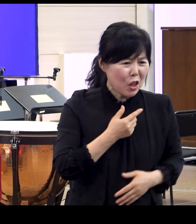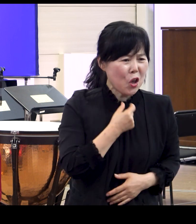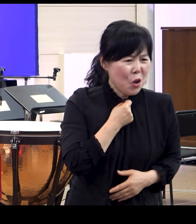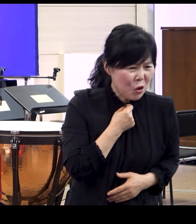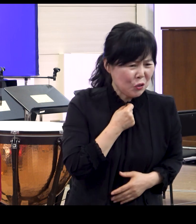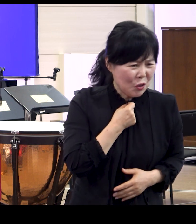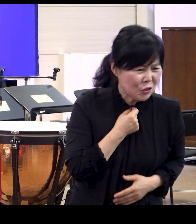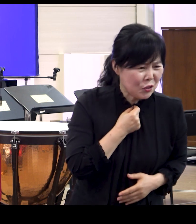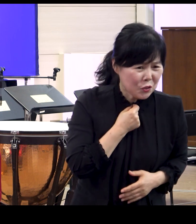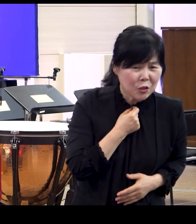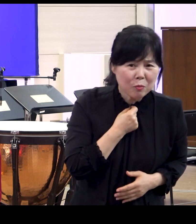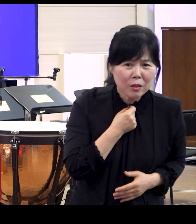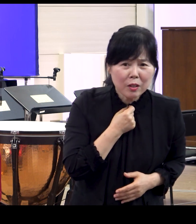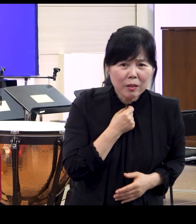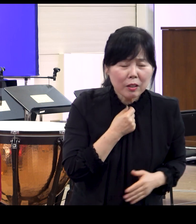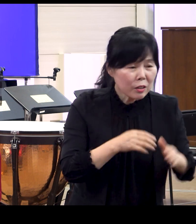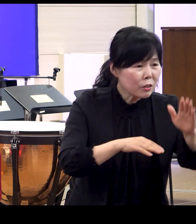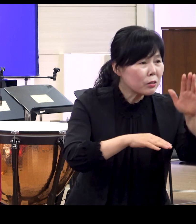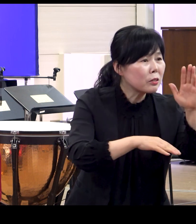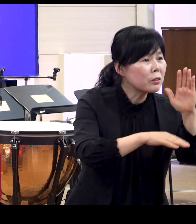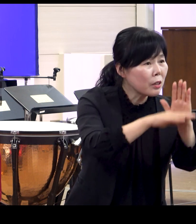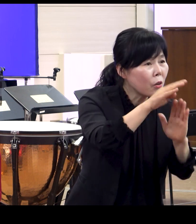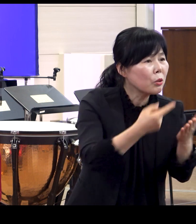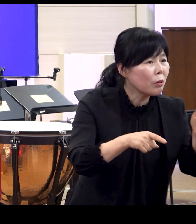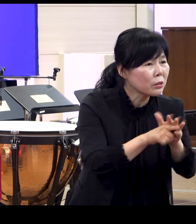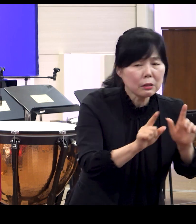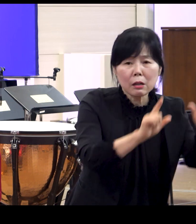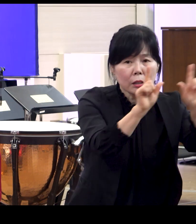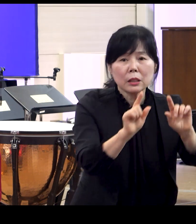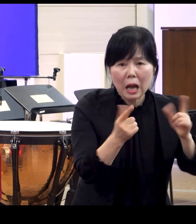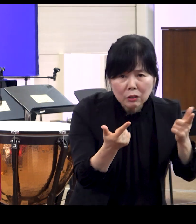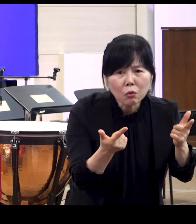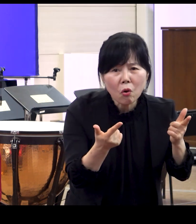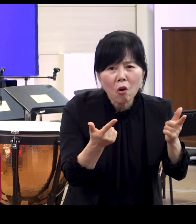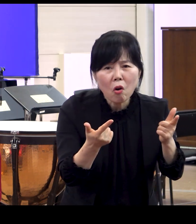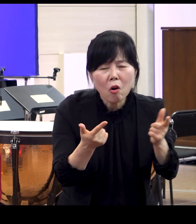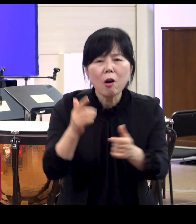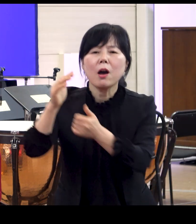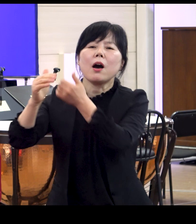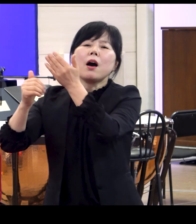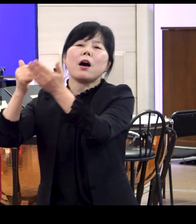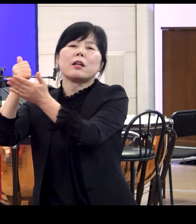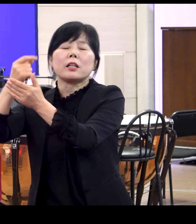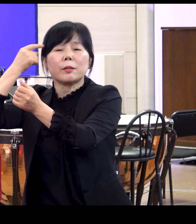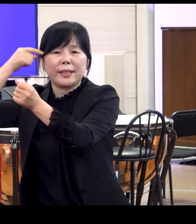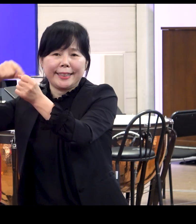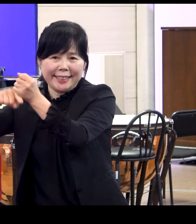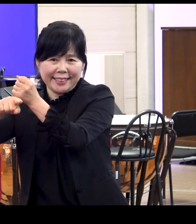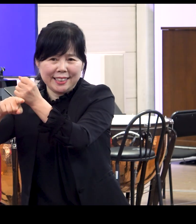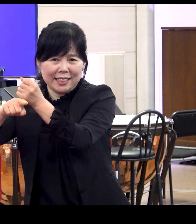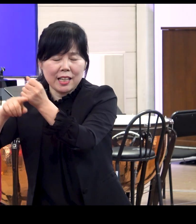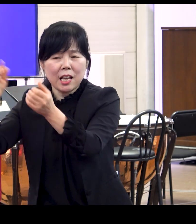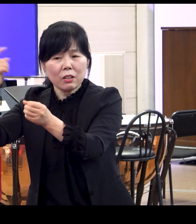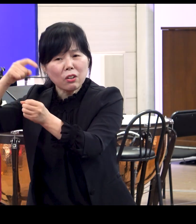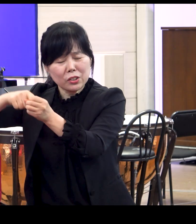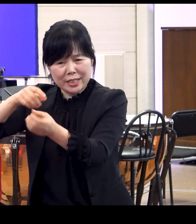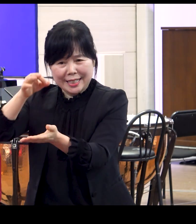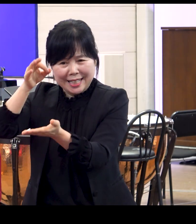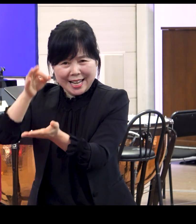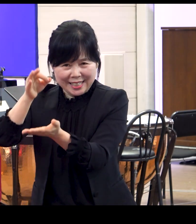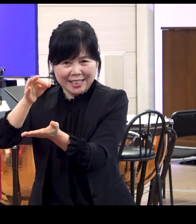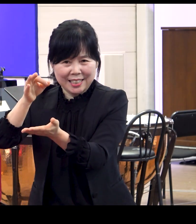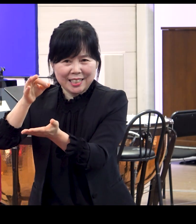욕망대로 하고 싶고 그게 되면 그건 사람이 아니죠. 그것이 아니라 뭐예요? 예, 하나님 주신 영적인